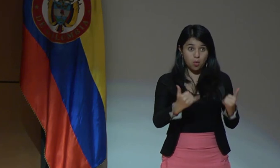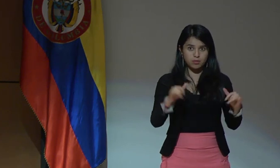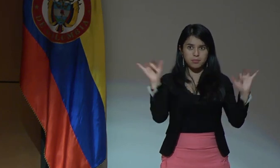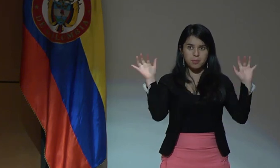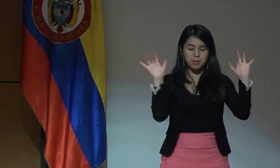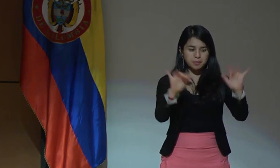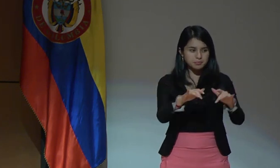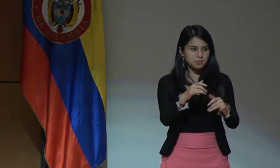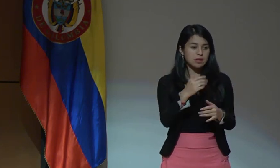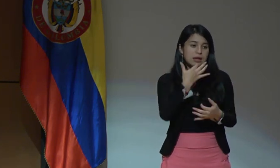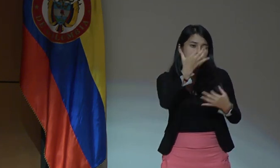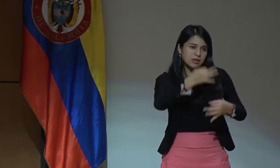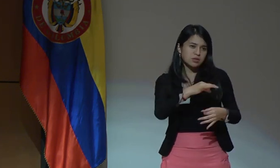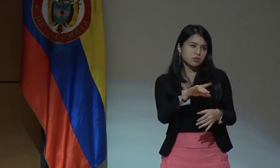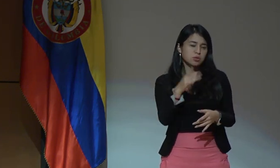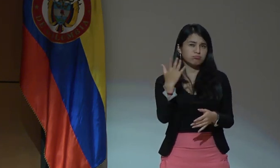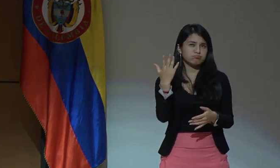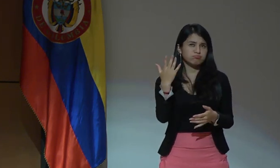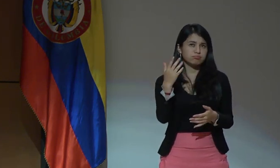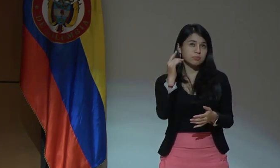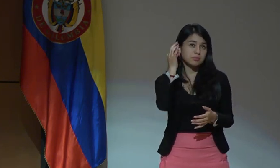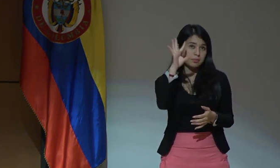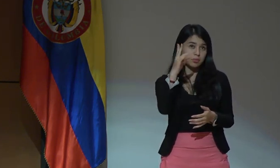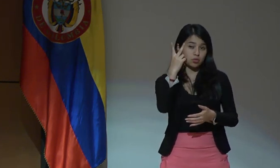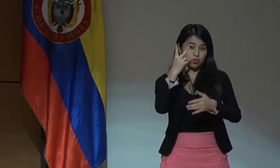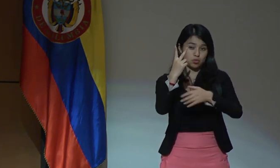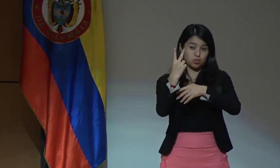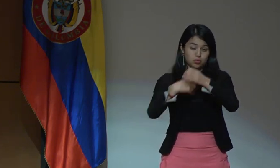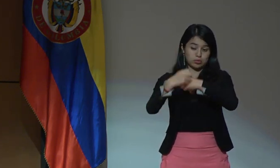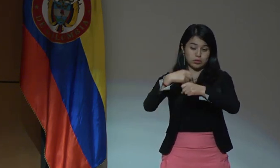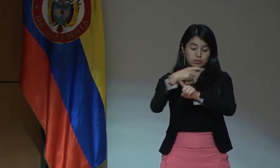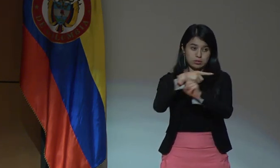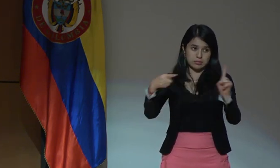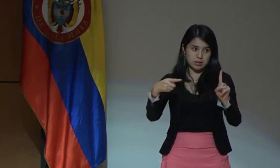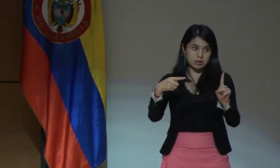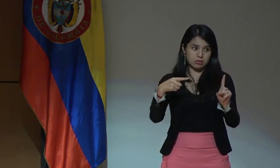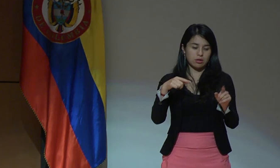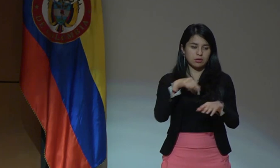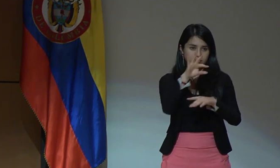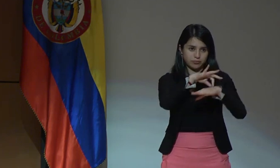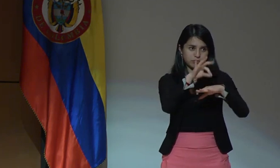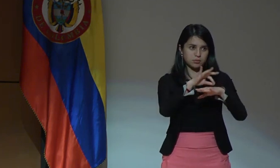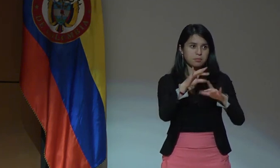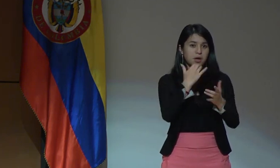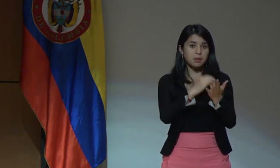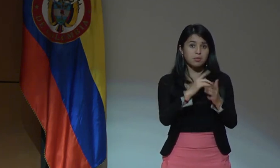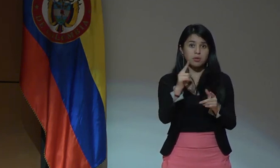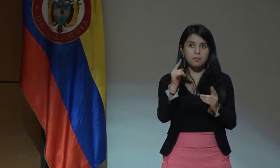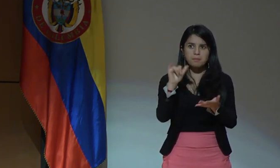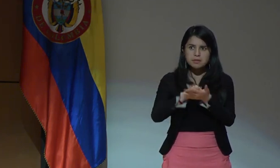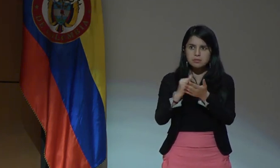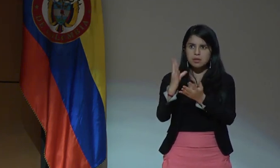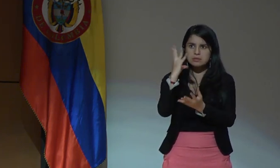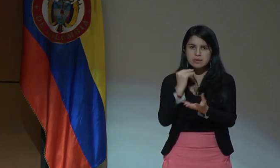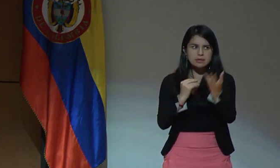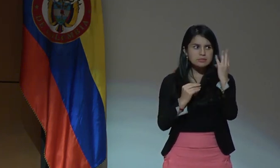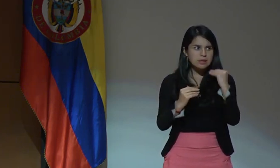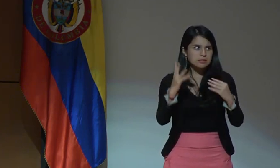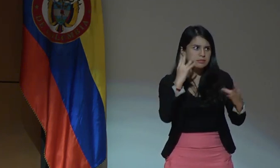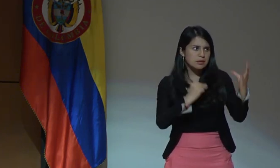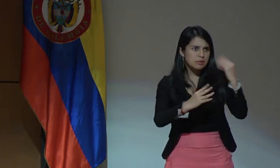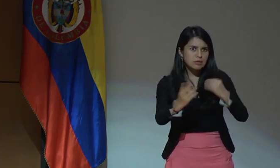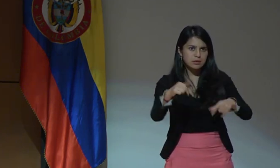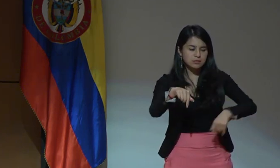yo no lo había visto todavía, llevo un par de años, 2 años y medio en compartir, pero no había visto esa secuencia de experiencias de